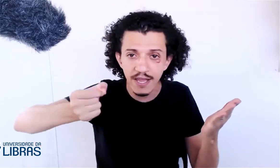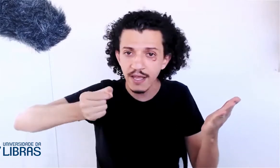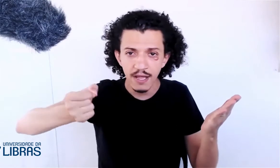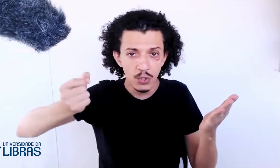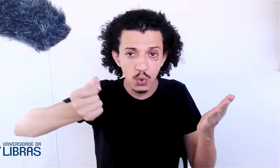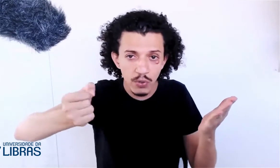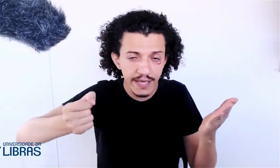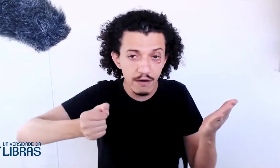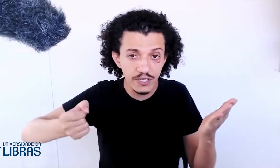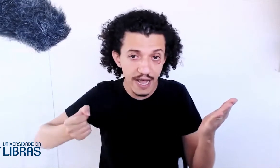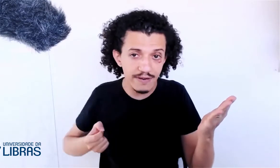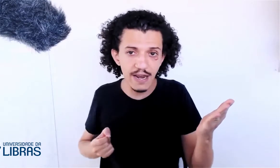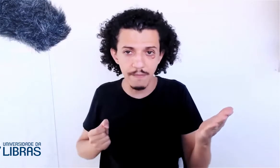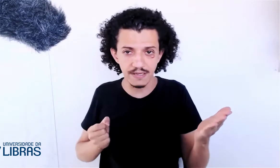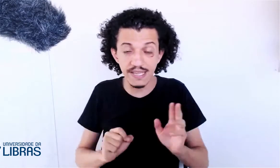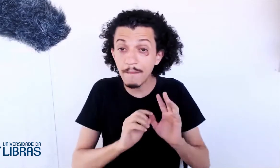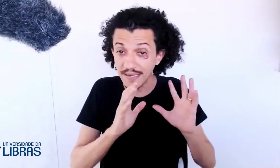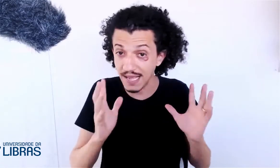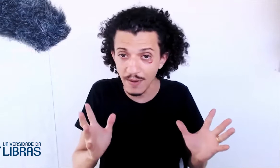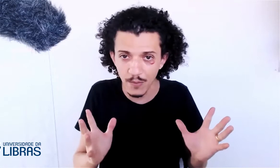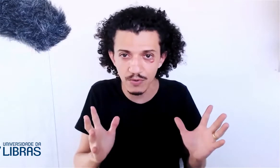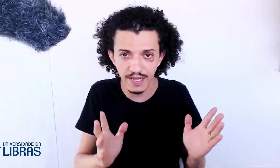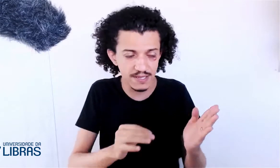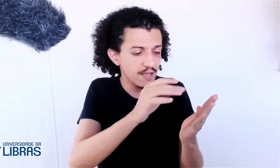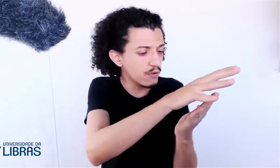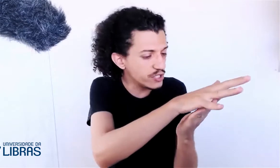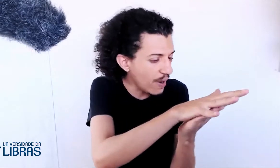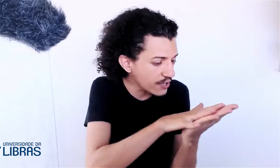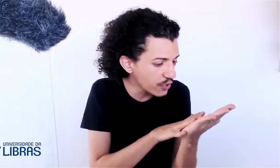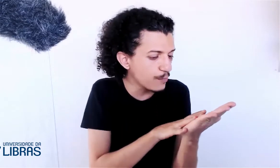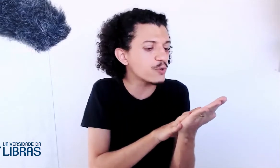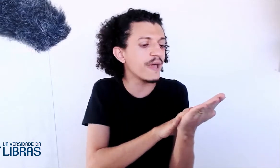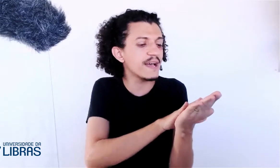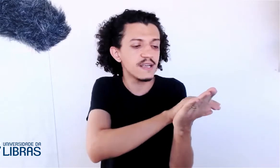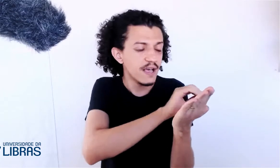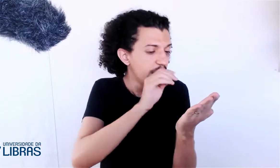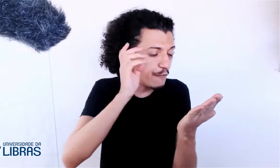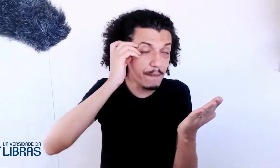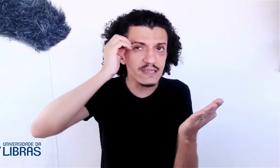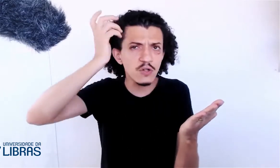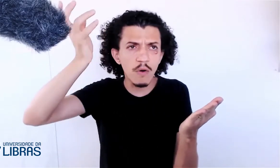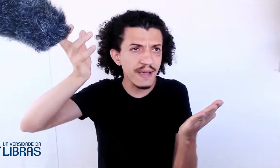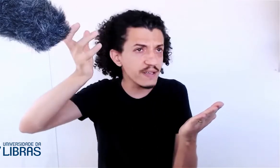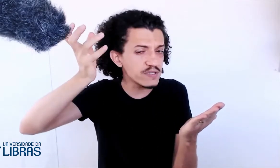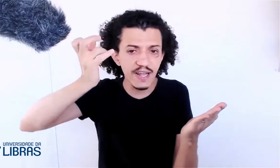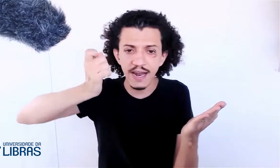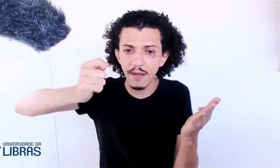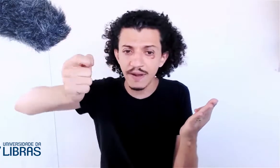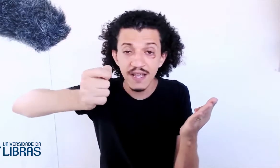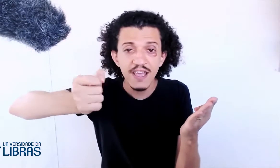ali tudo aquilo direto na Libras, sem passar pelo português. Então, tinha um artigo no português, eu fui pensando como é que isso seria na Libras e